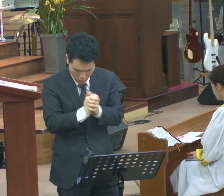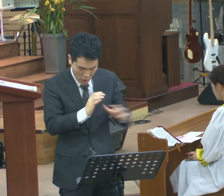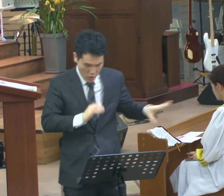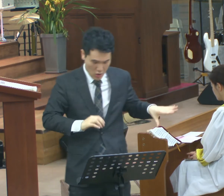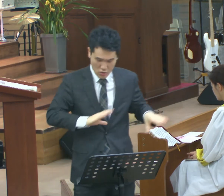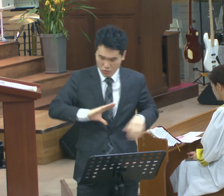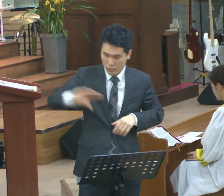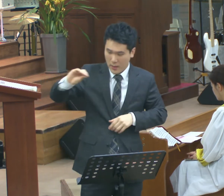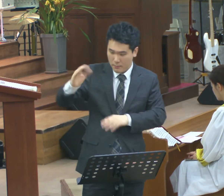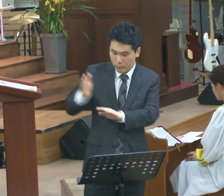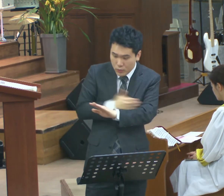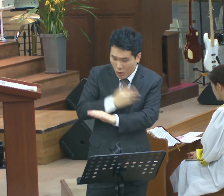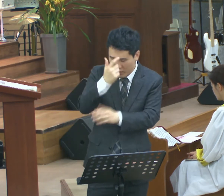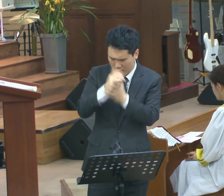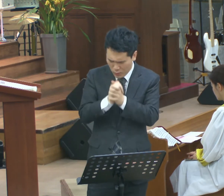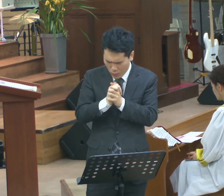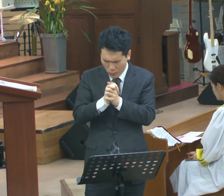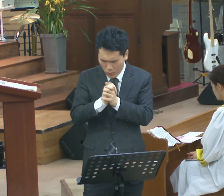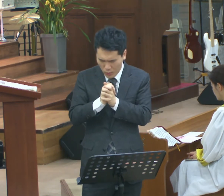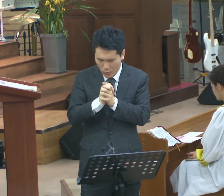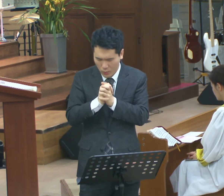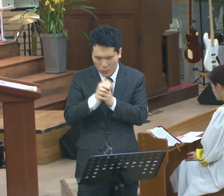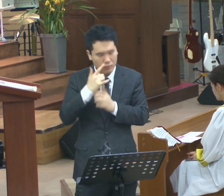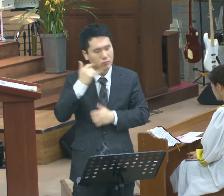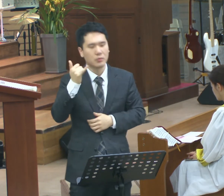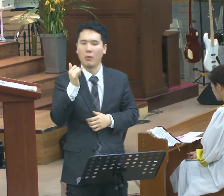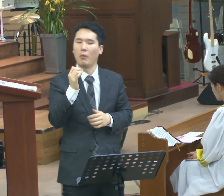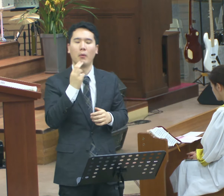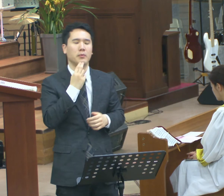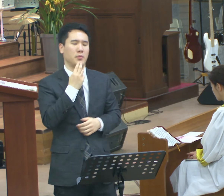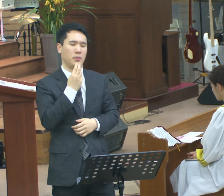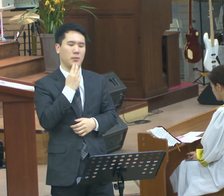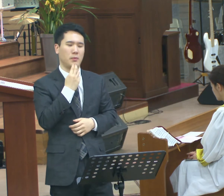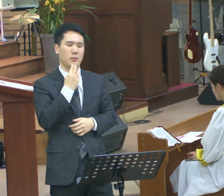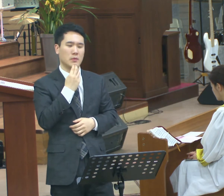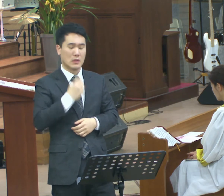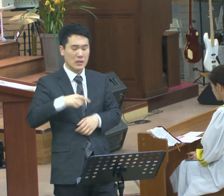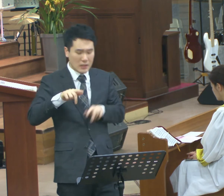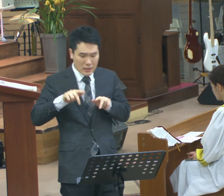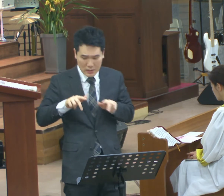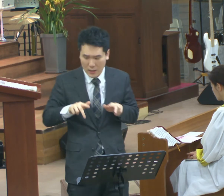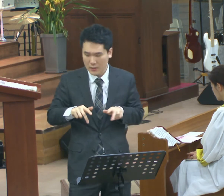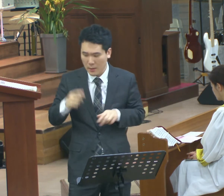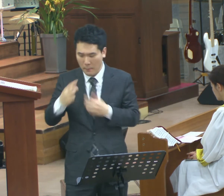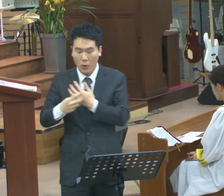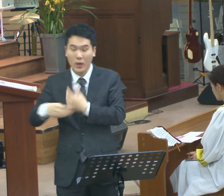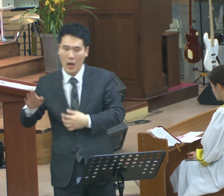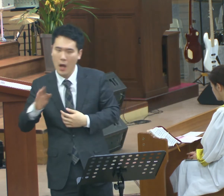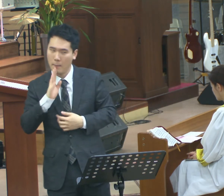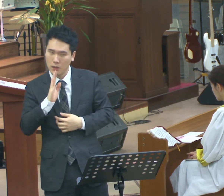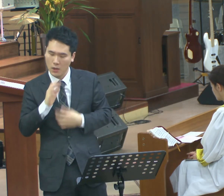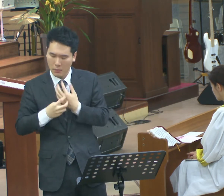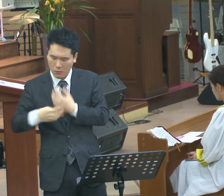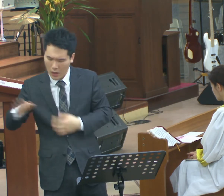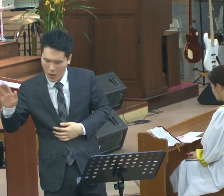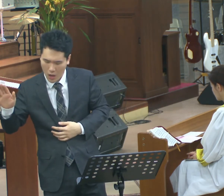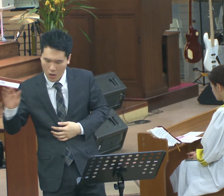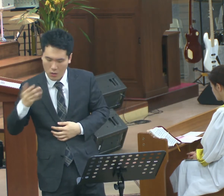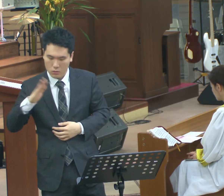때부터 기도하는 부모는 거의 없어요. 일단 병원은 가요. 근데 병원에서 A형 독감이래.